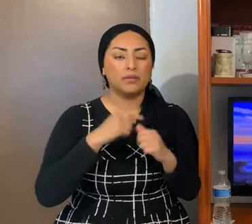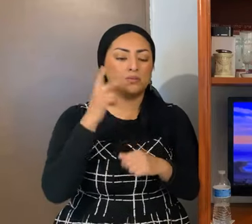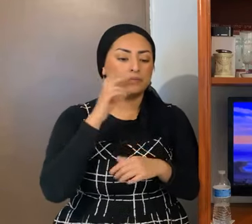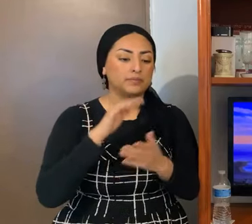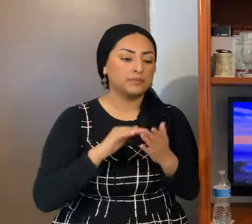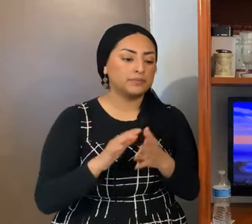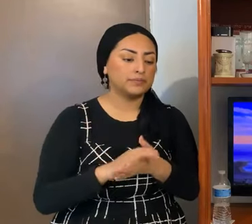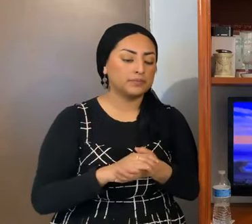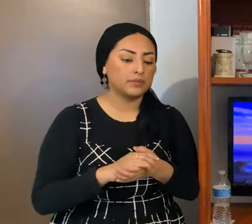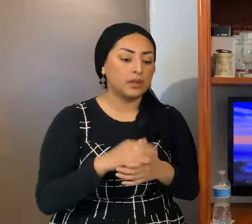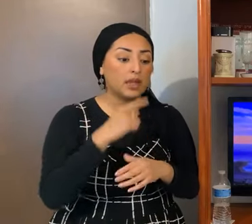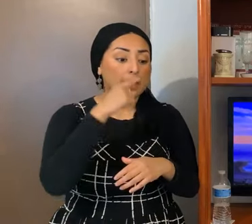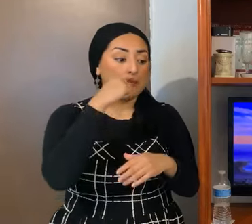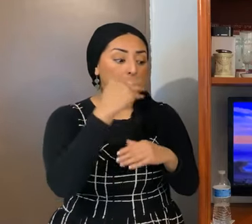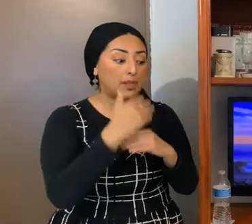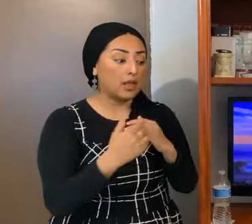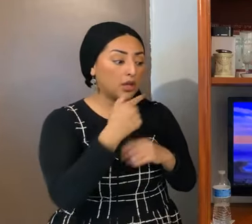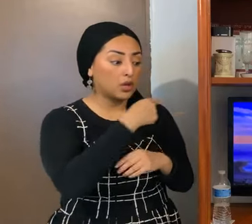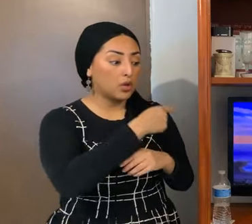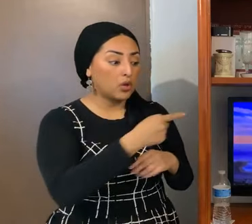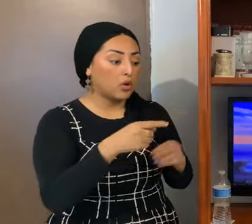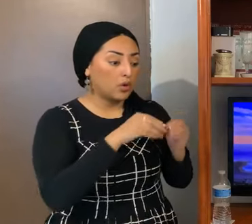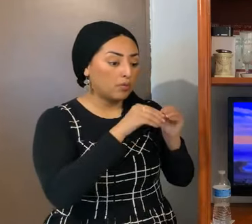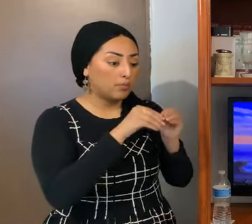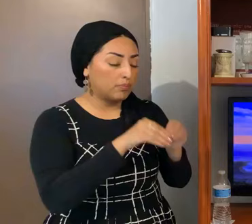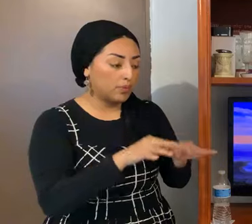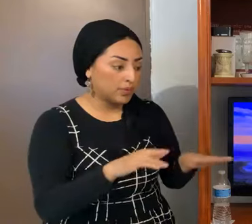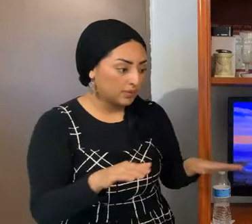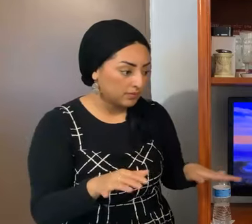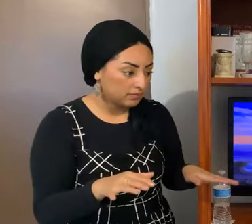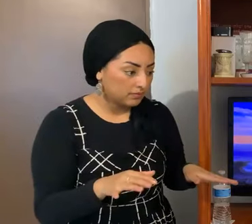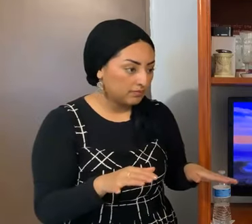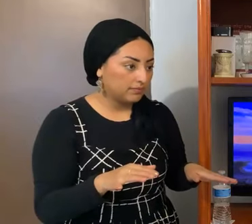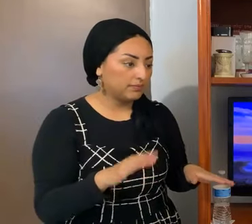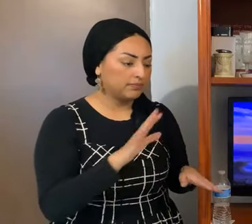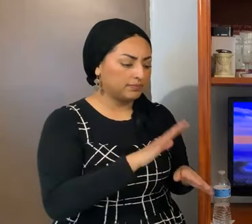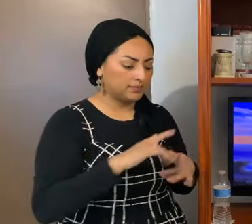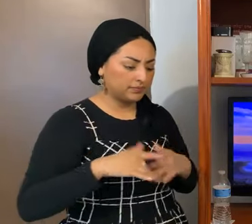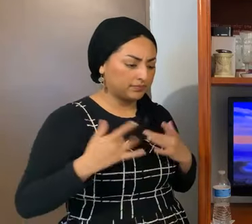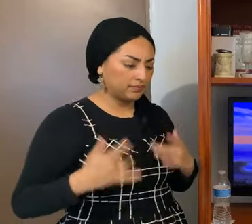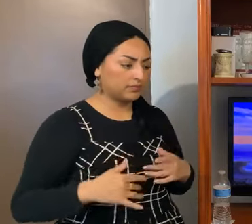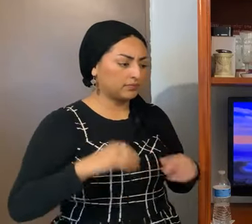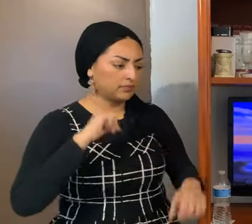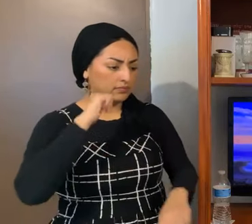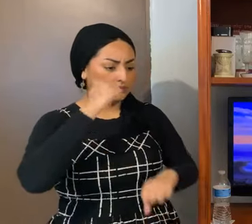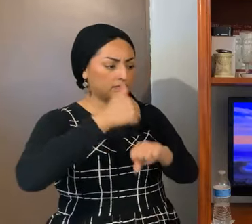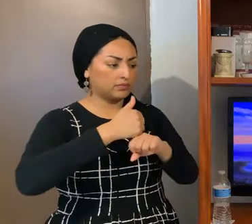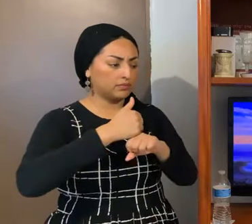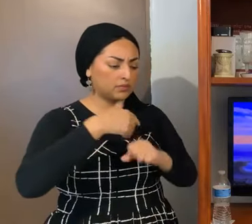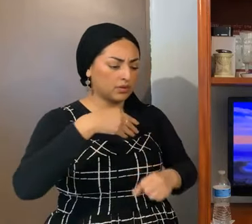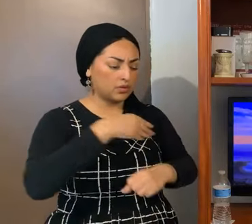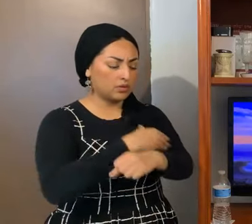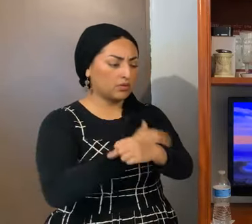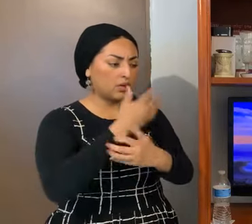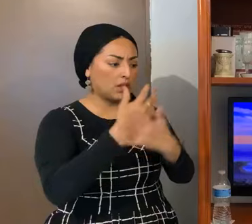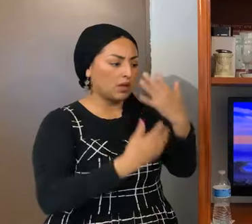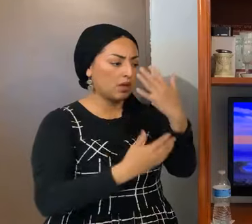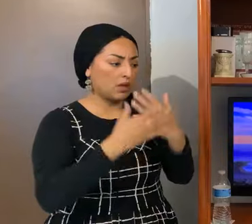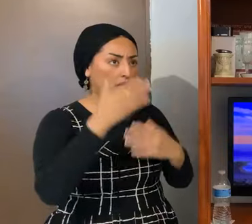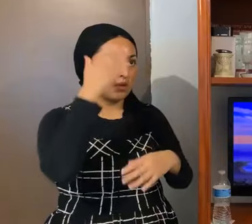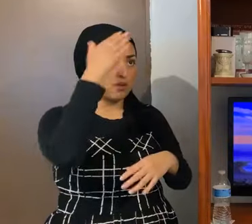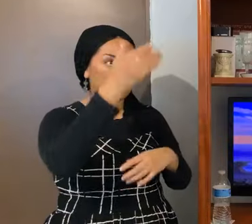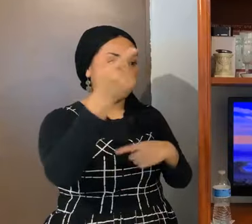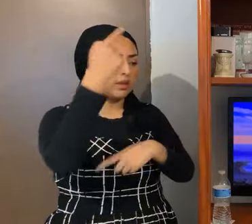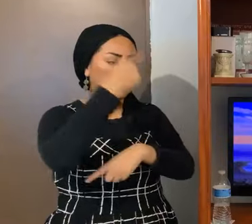y a causa de la sangre que derramaste en medio de ti. ¿Estará firme tu corazón? ¿Serán fuertes tus manos en los días en los que proceda